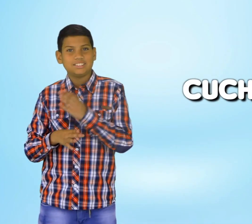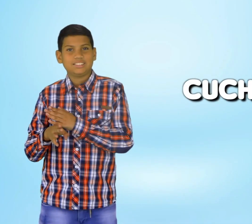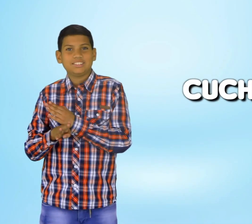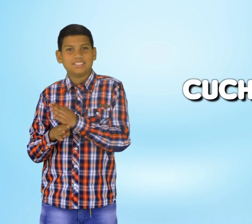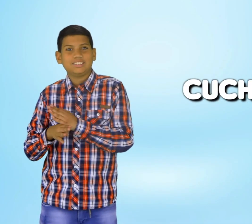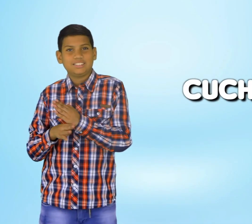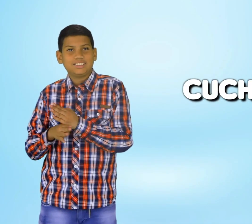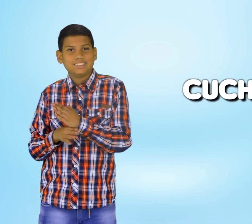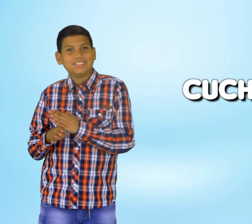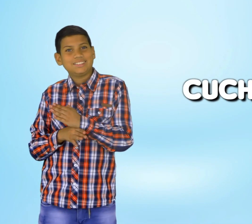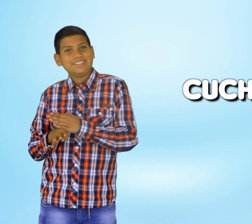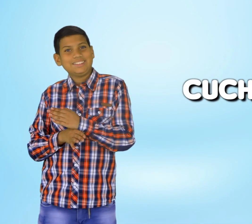Cuchillo.